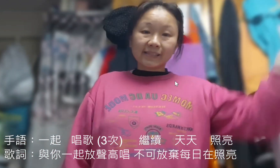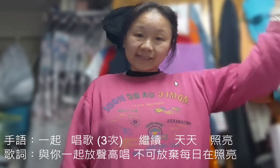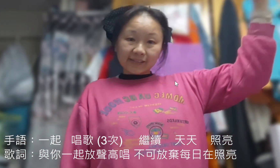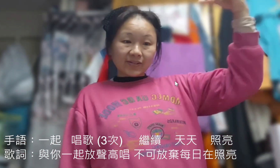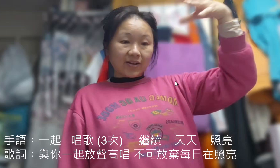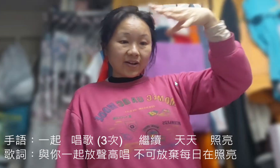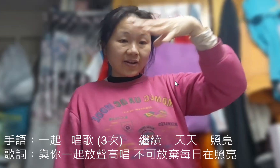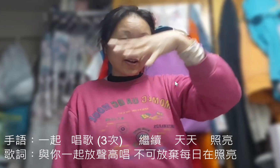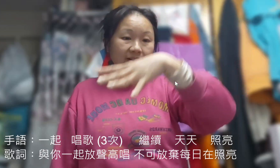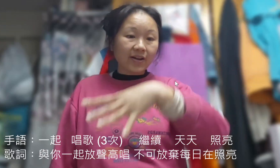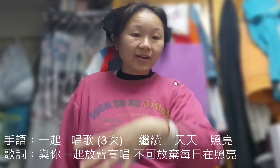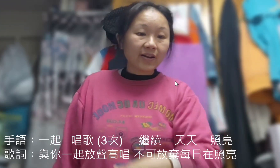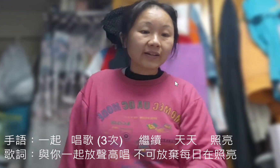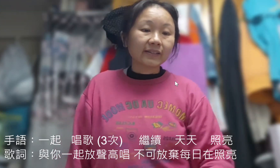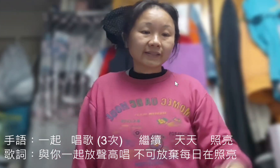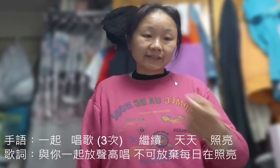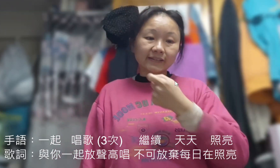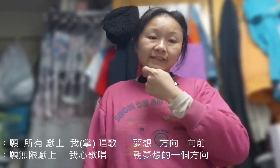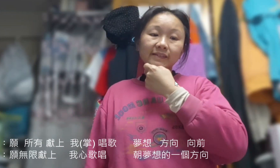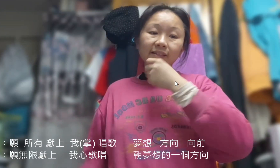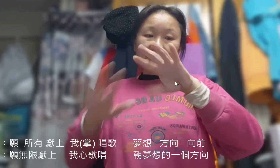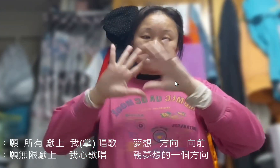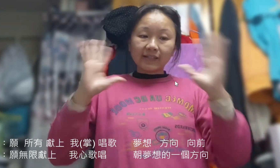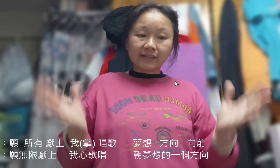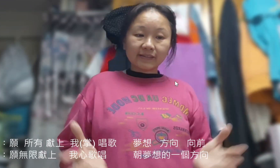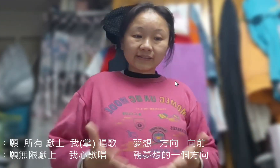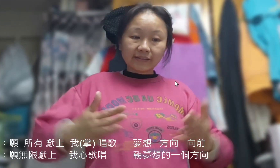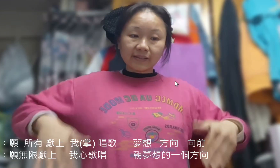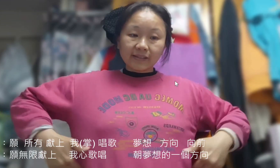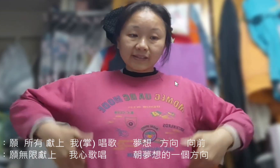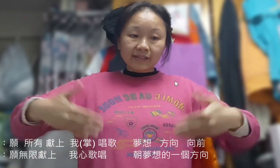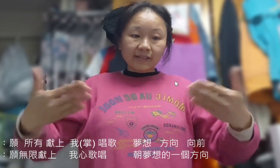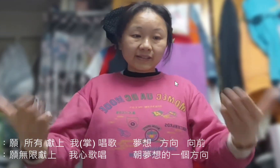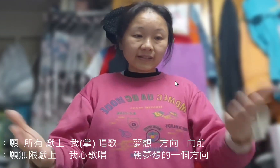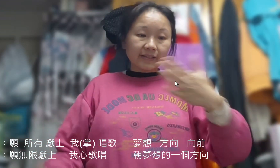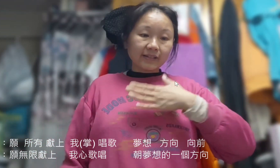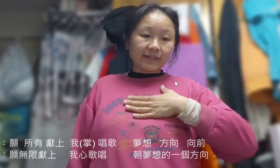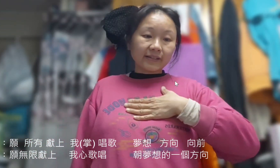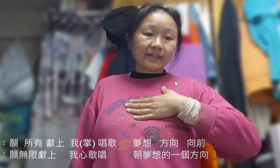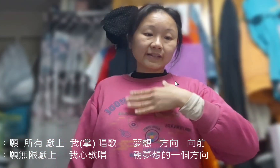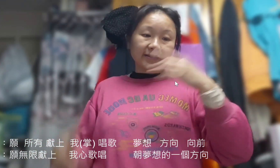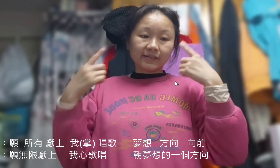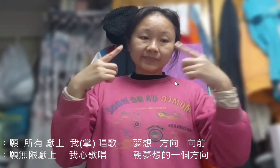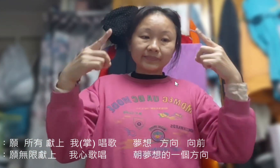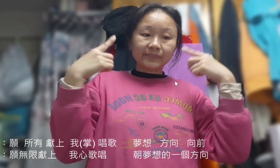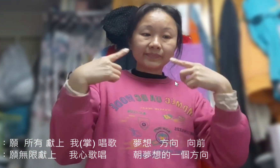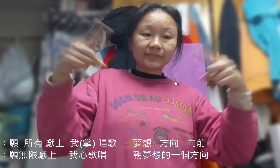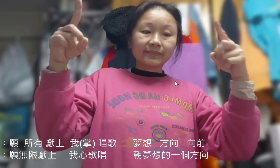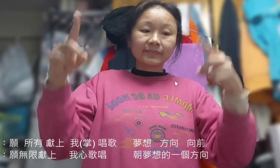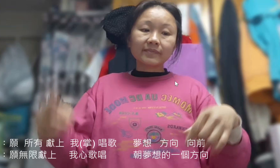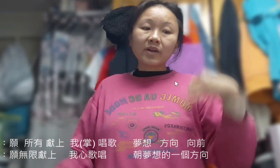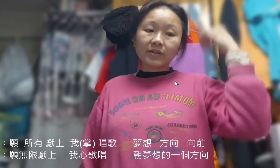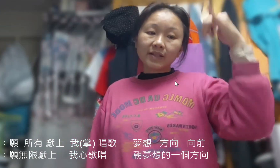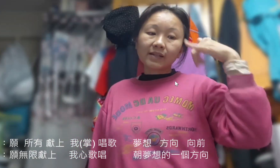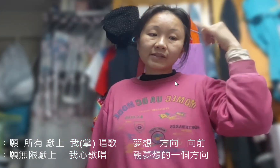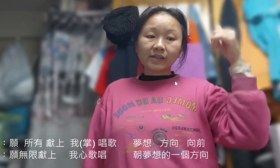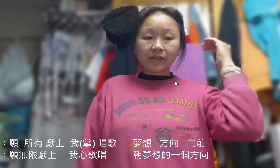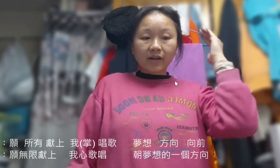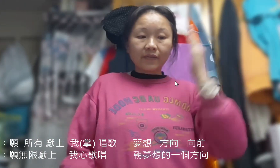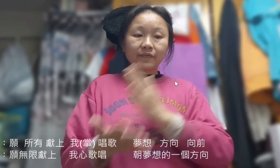照亮。願無限意想，靠心歌唱，朝夢想的一個